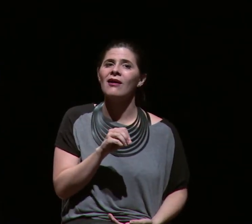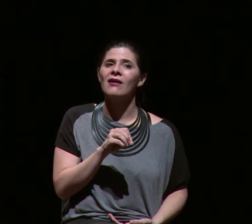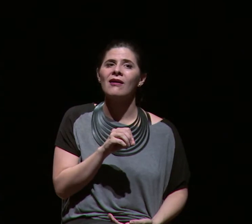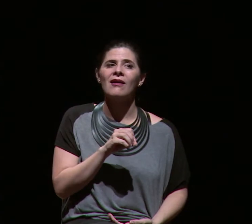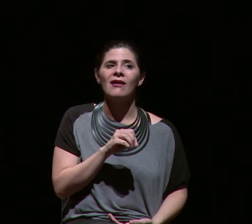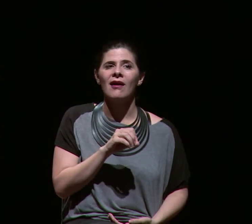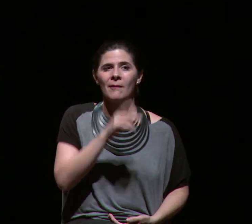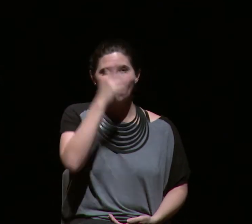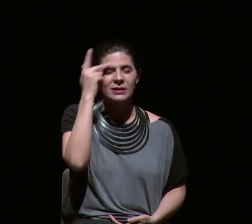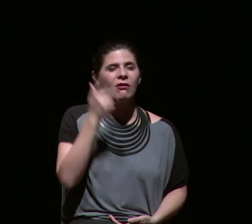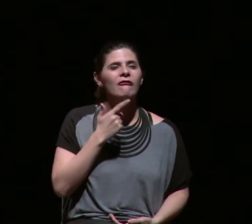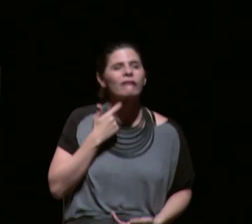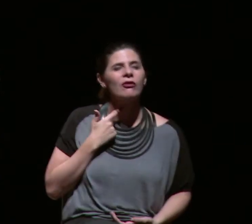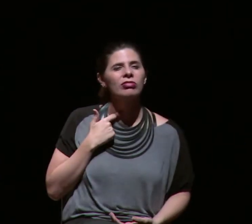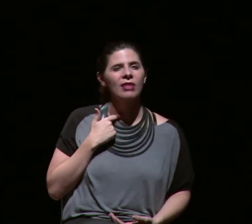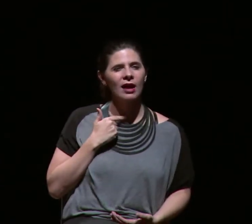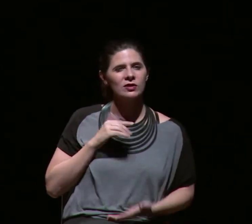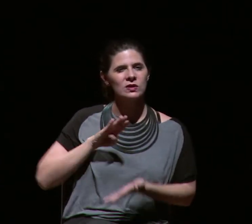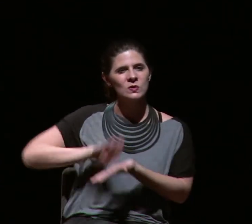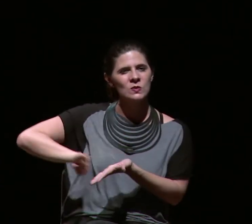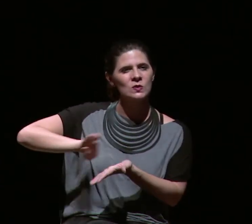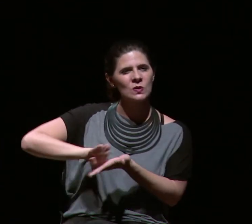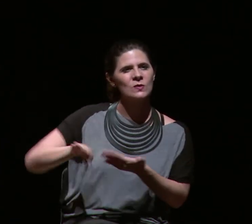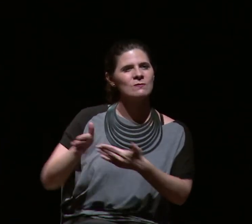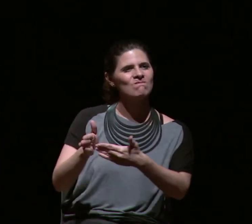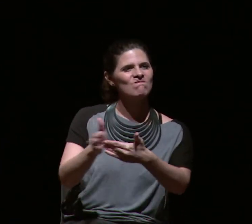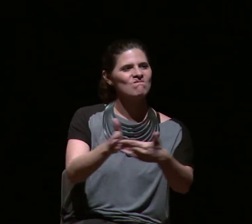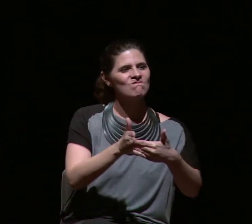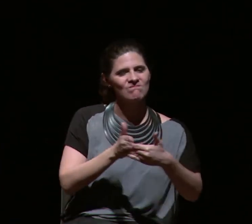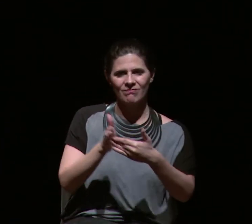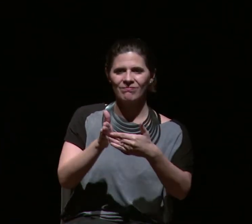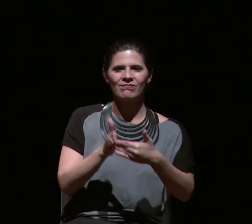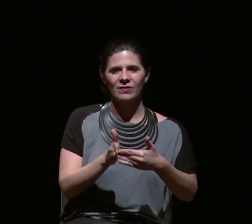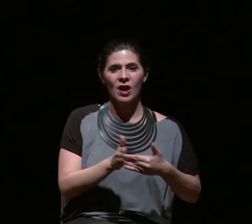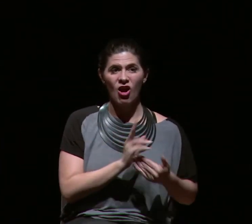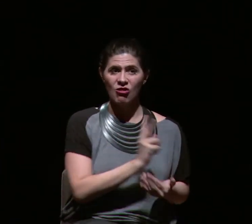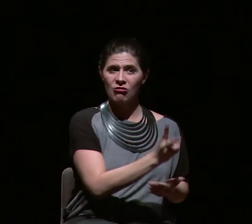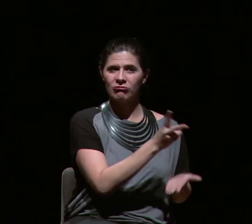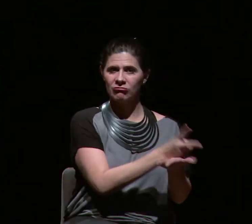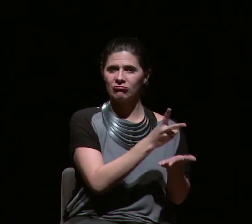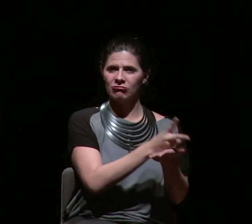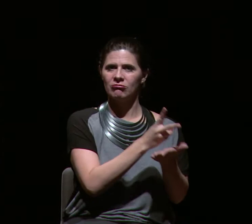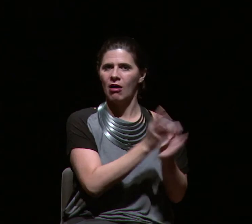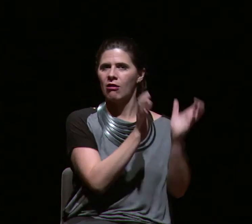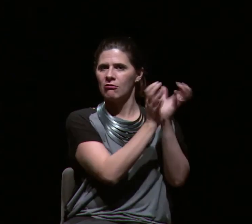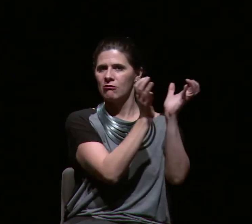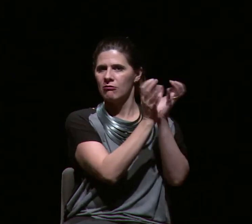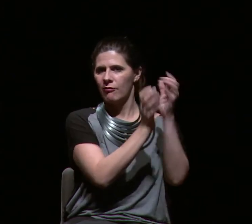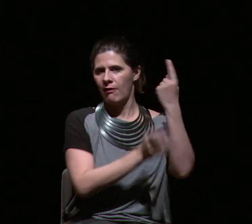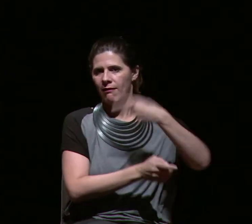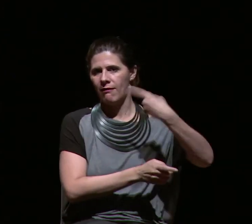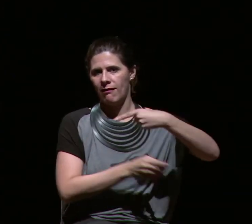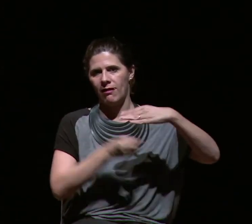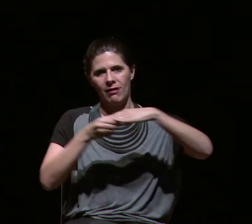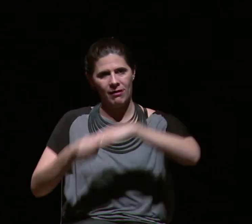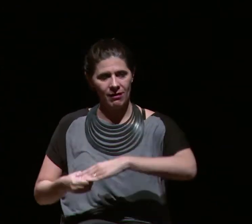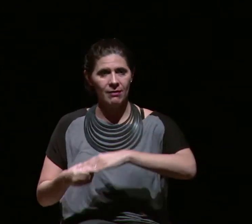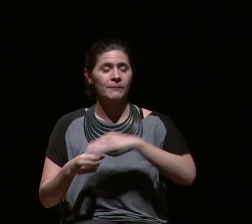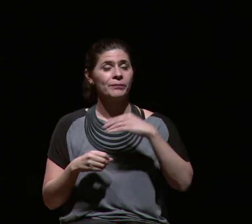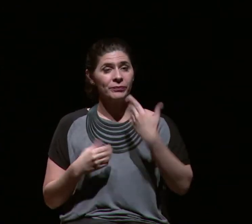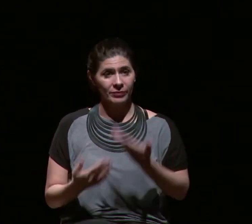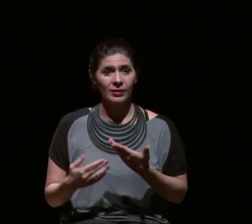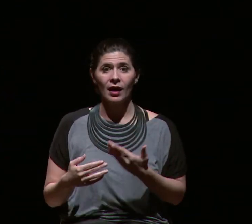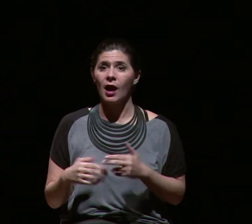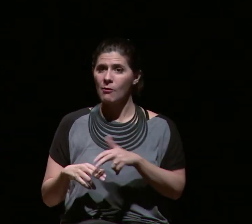da exclusão responsáveis pela manutenção da dominação de grupos e populações. Neste aspecto, não cabe distinguir onde